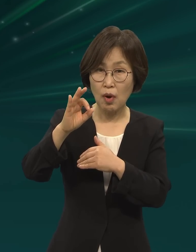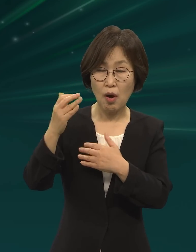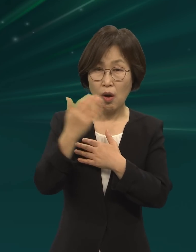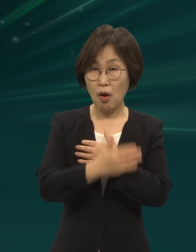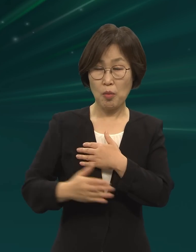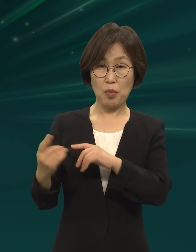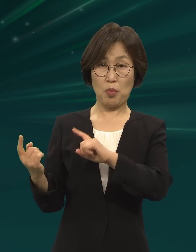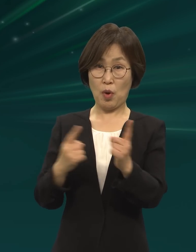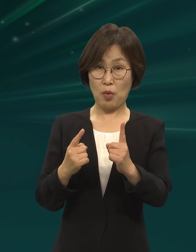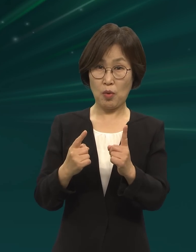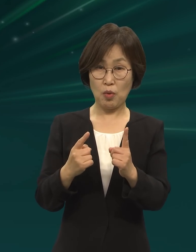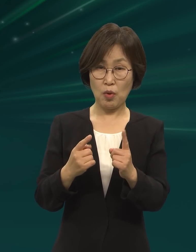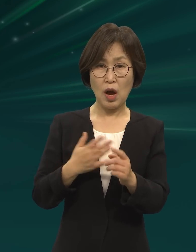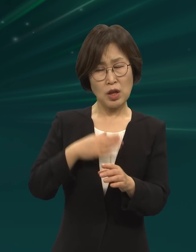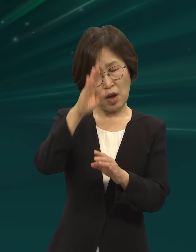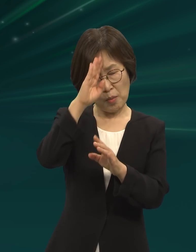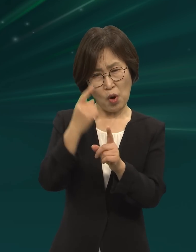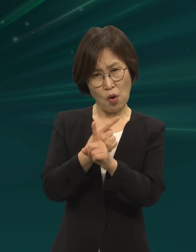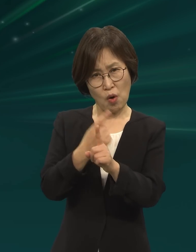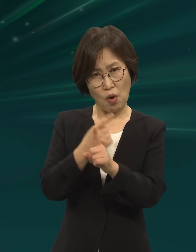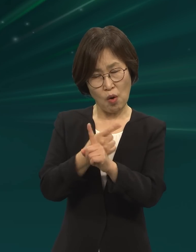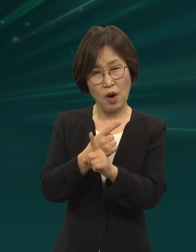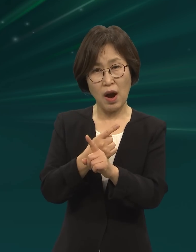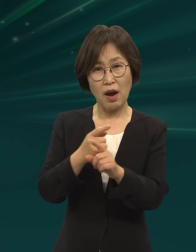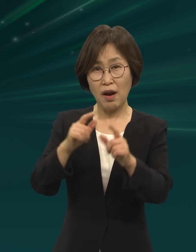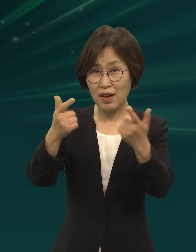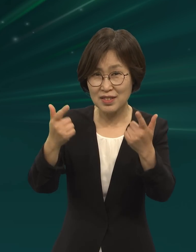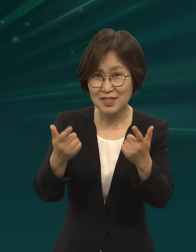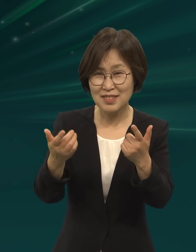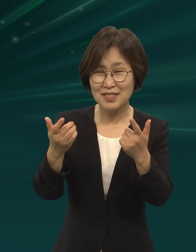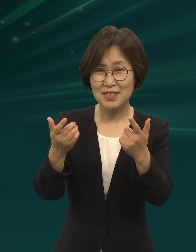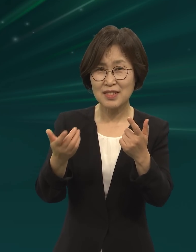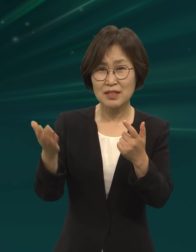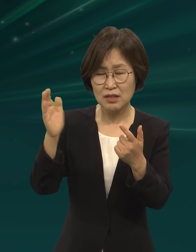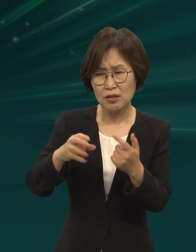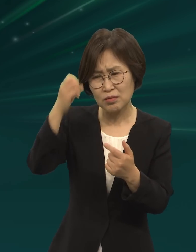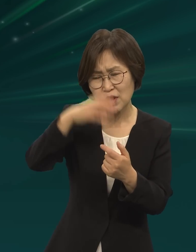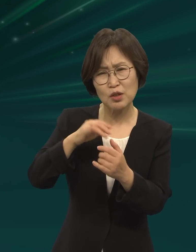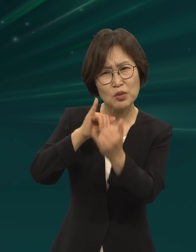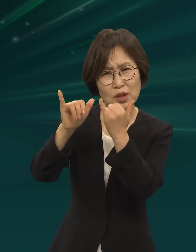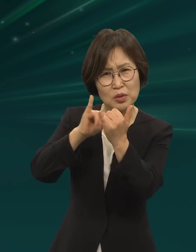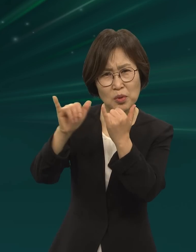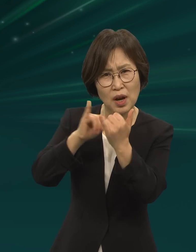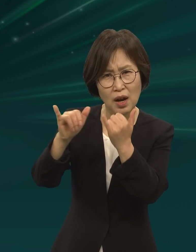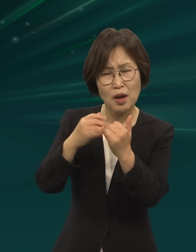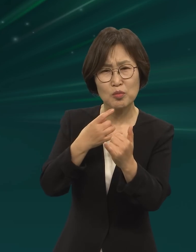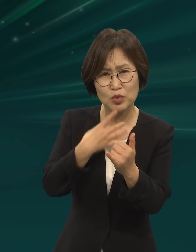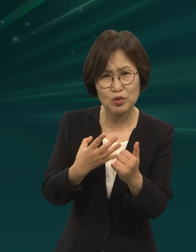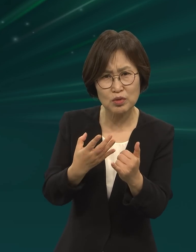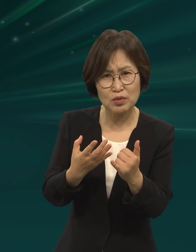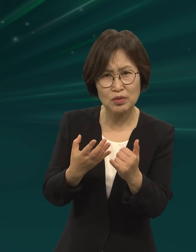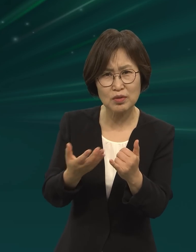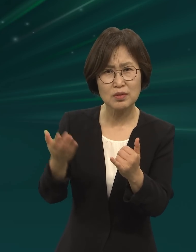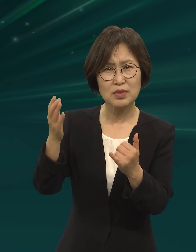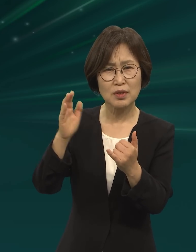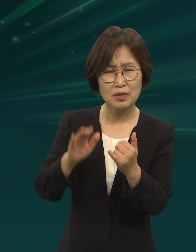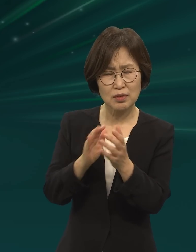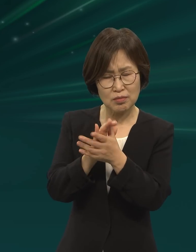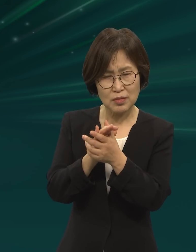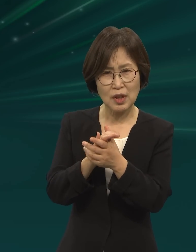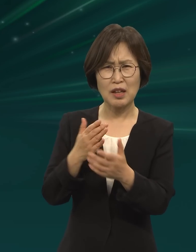진짜 제가 지옥사 하려고 기도하는 거 아니에요. 그냥 전화 왔는데 이게 제가 그냥 기도로